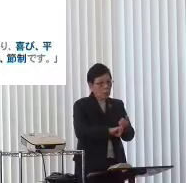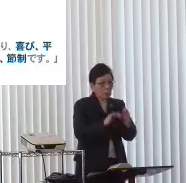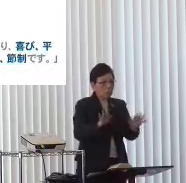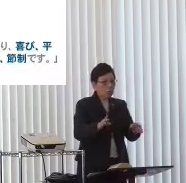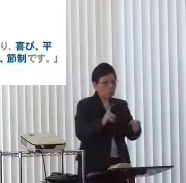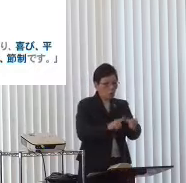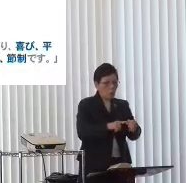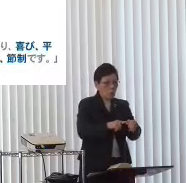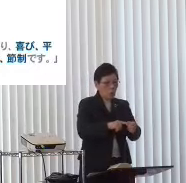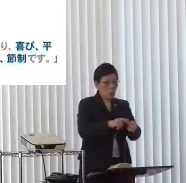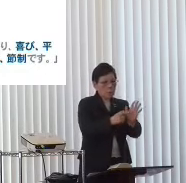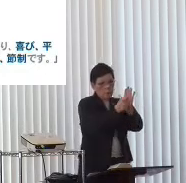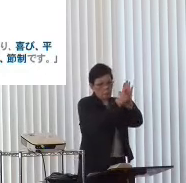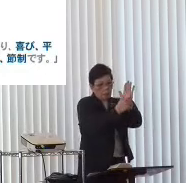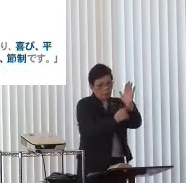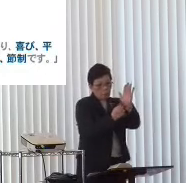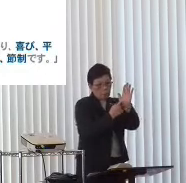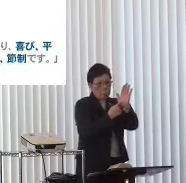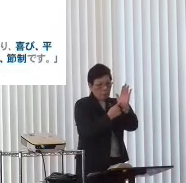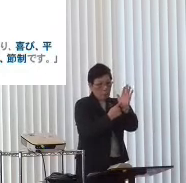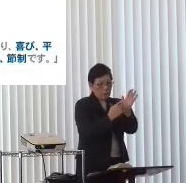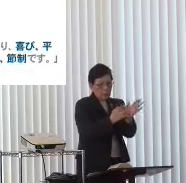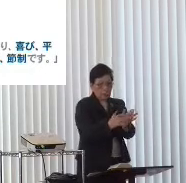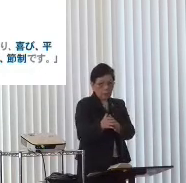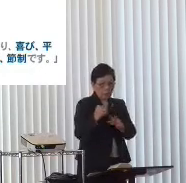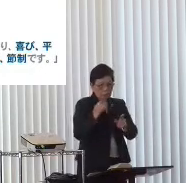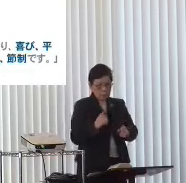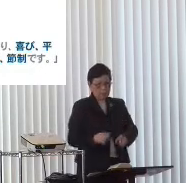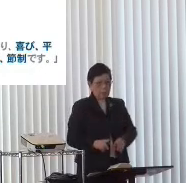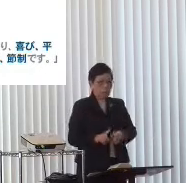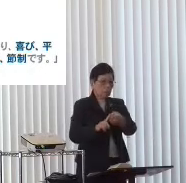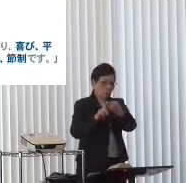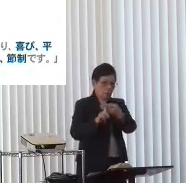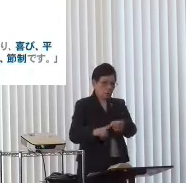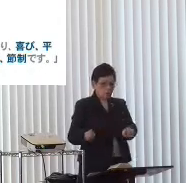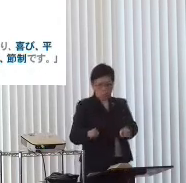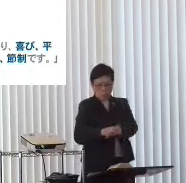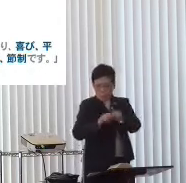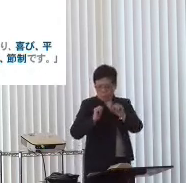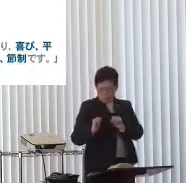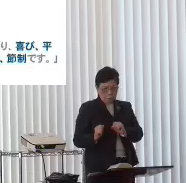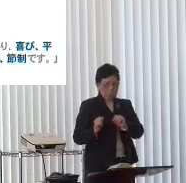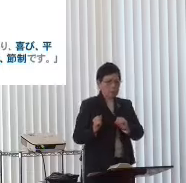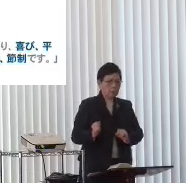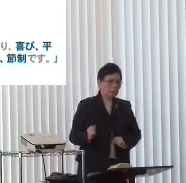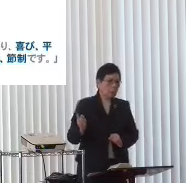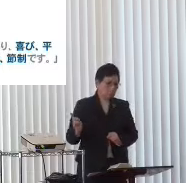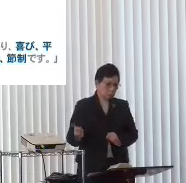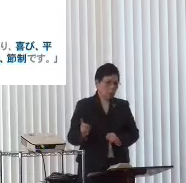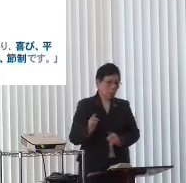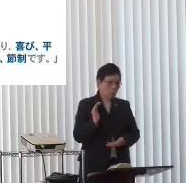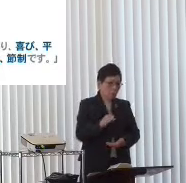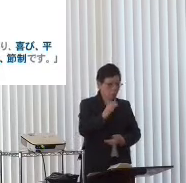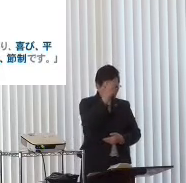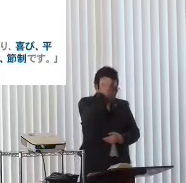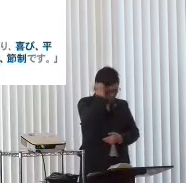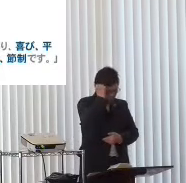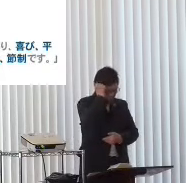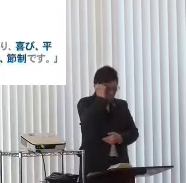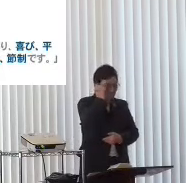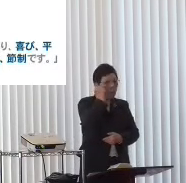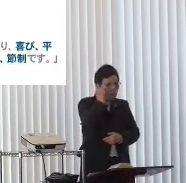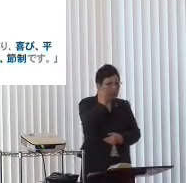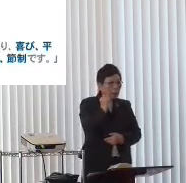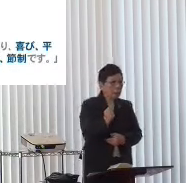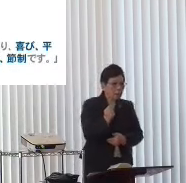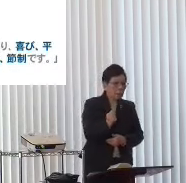してイエスキリストを伝えよう、福音を伝えよう、そういう思いを持っていただきたいと思います。そして